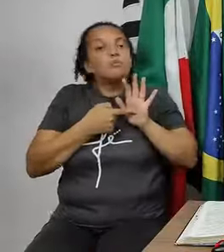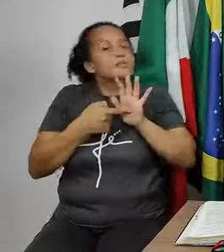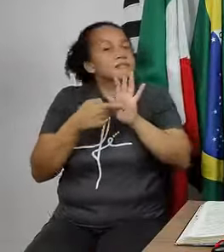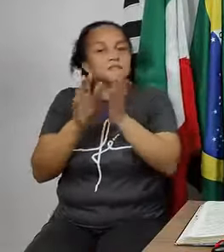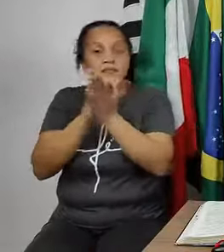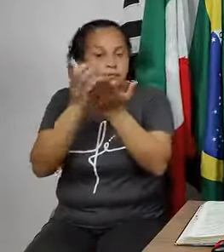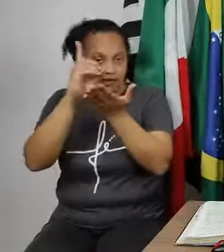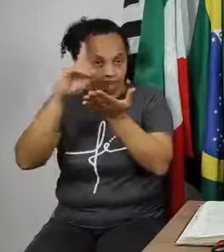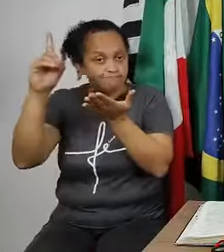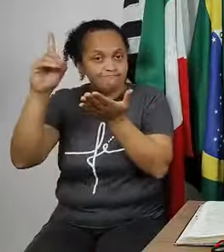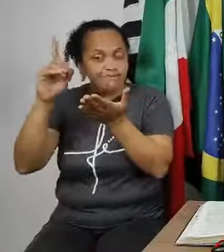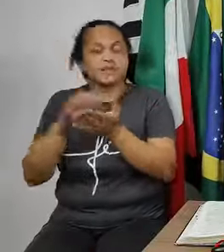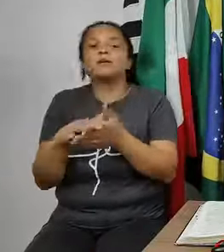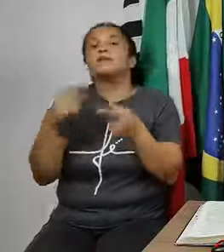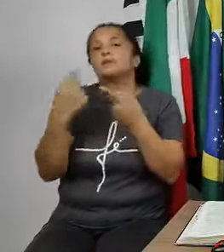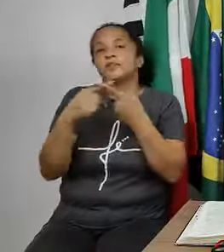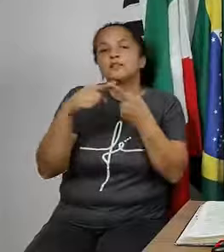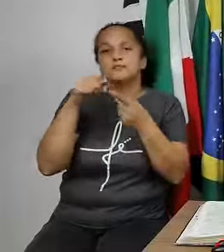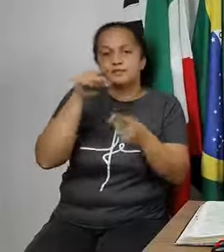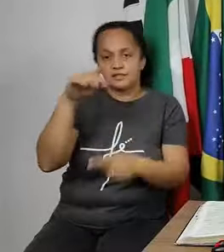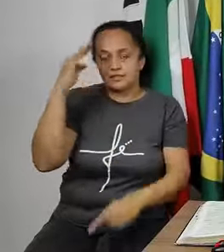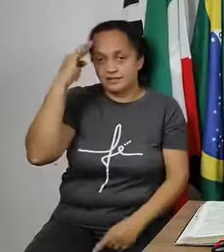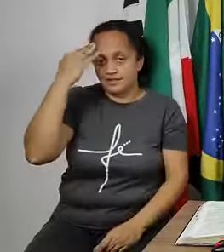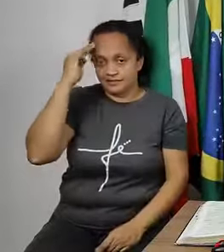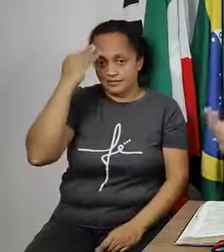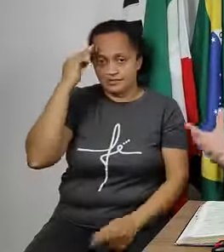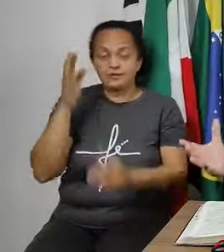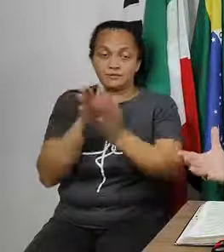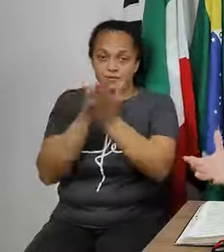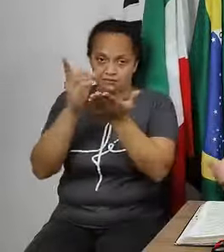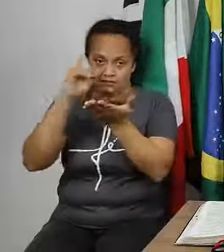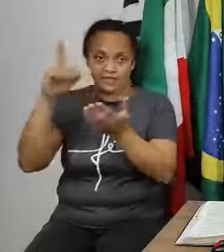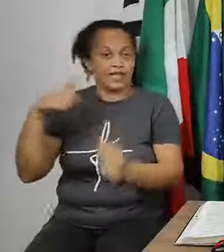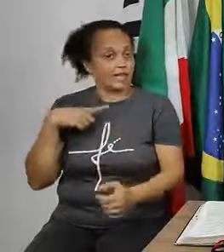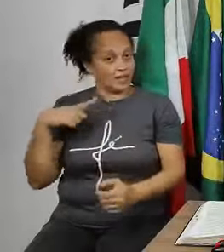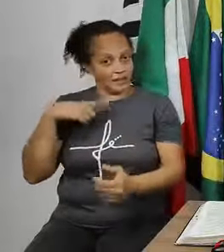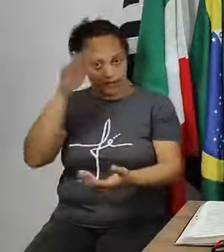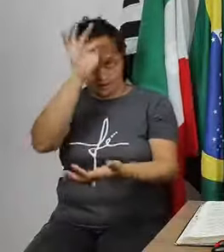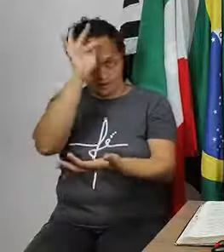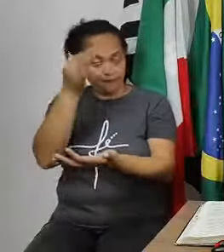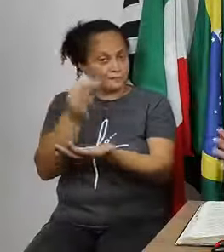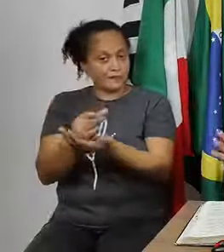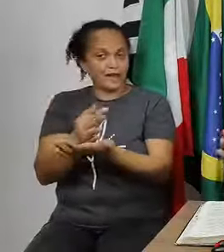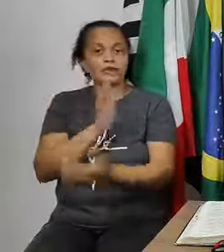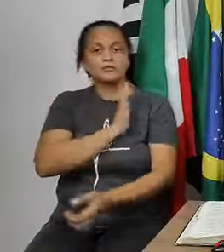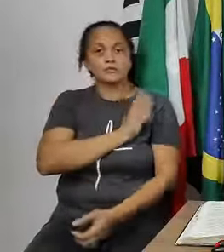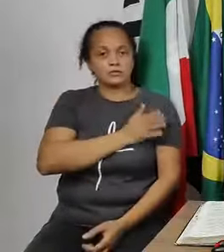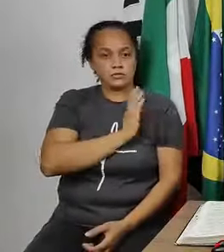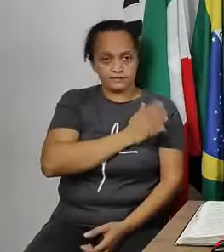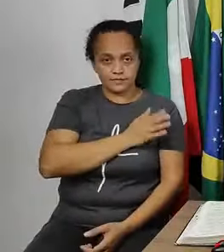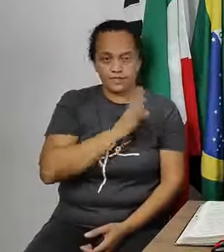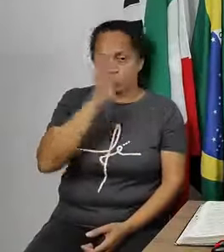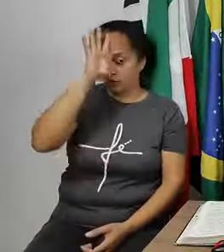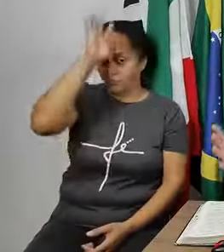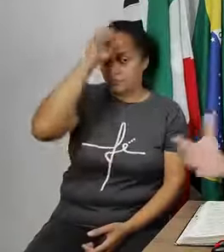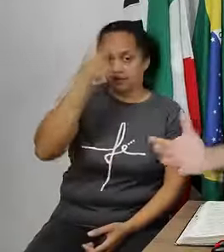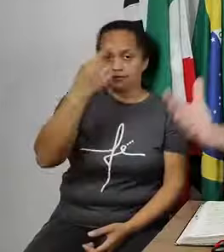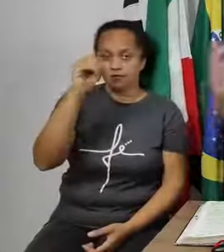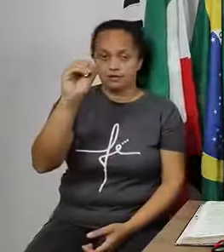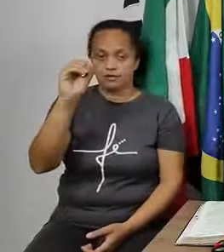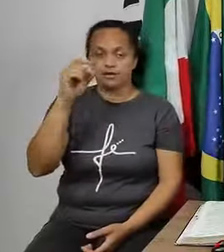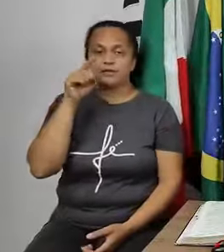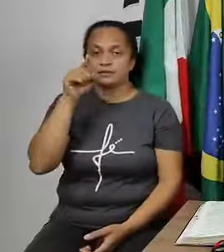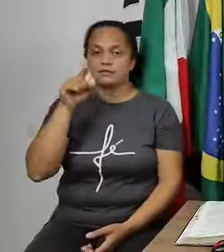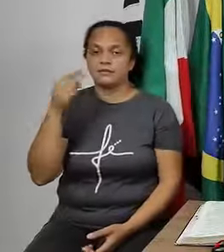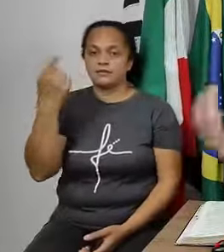entendimento revelado da palavra que produz fé no nosso coração, né? Romanos 10, 17 diz que a